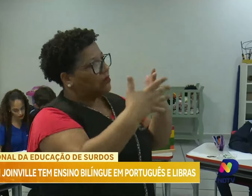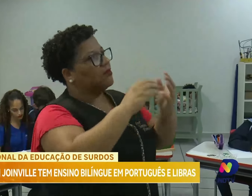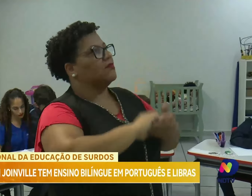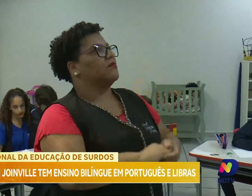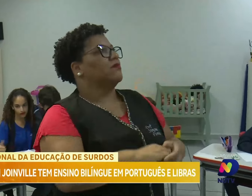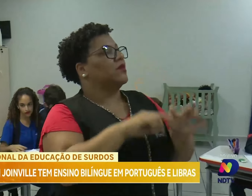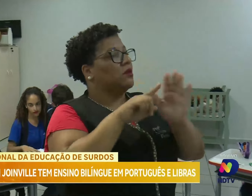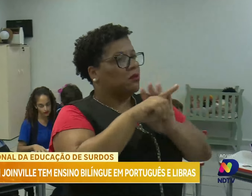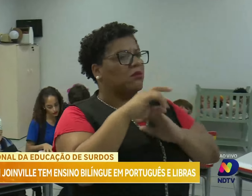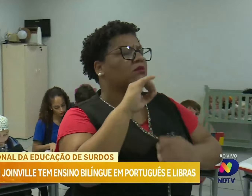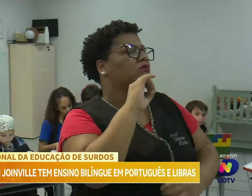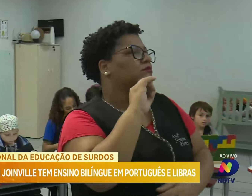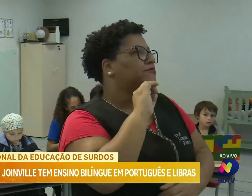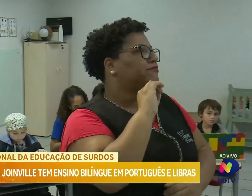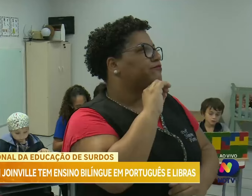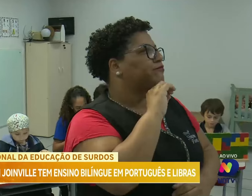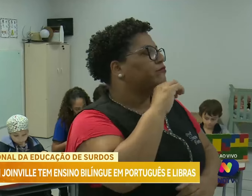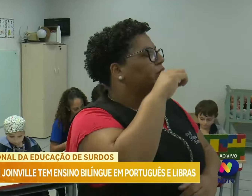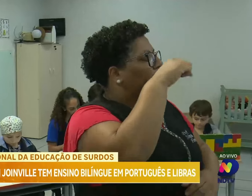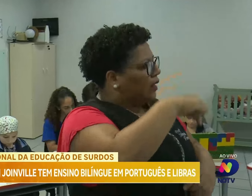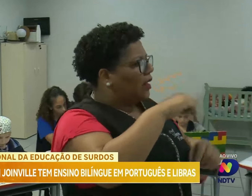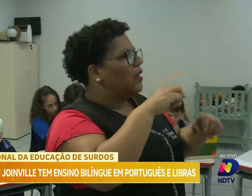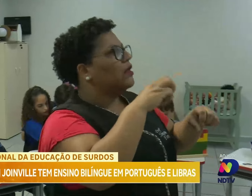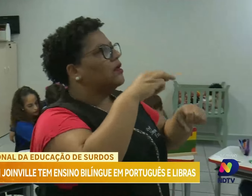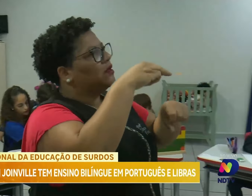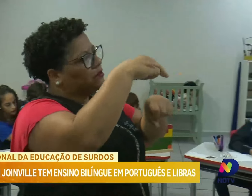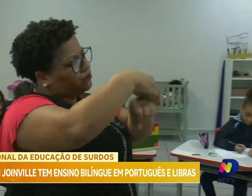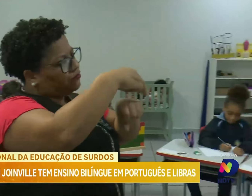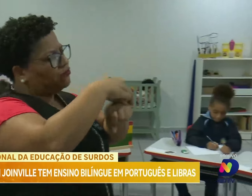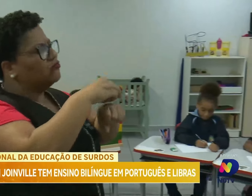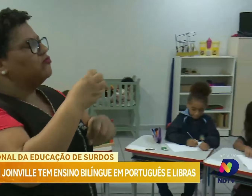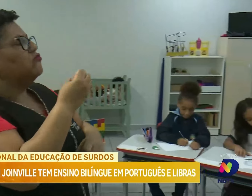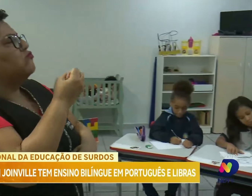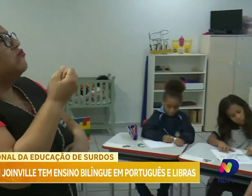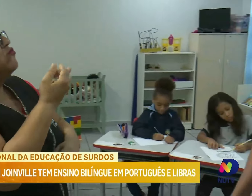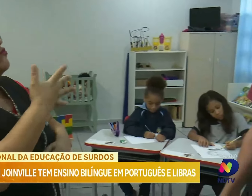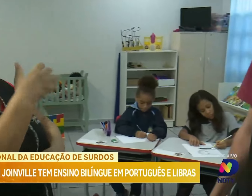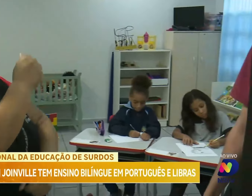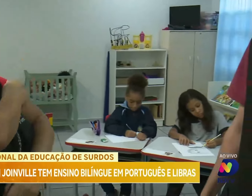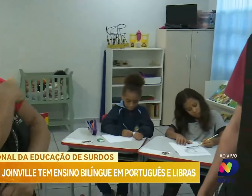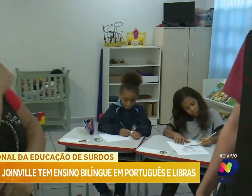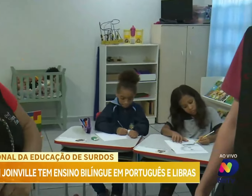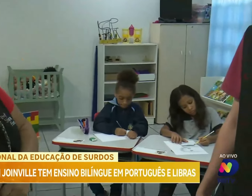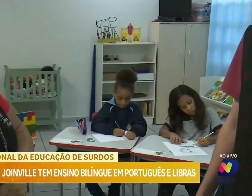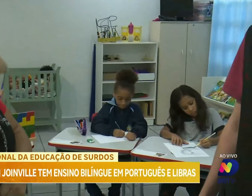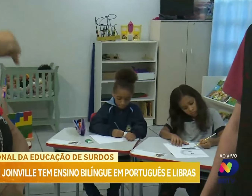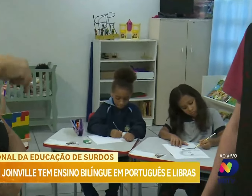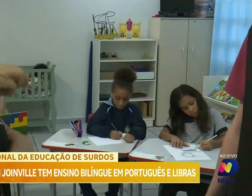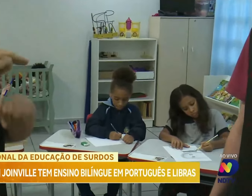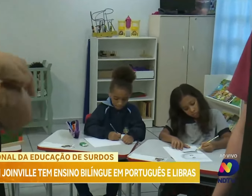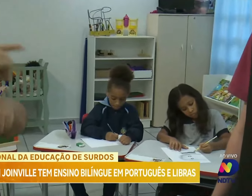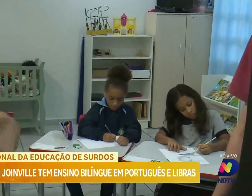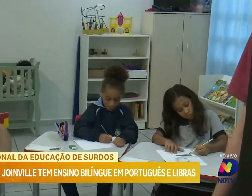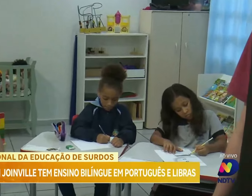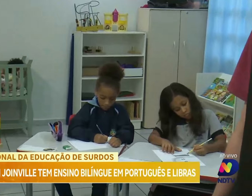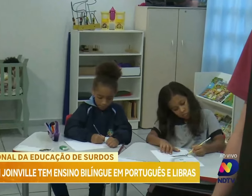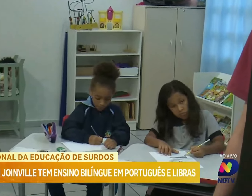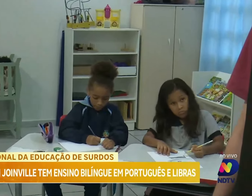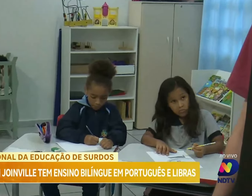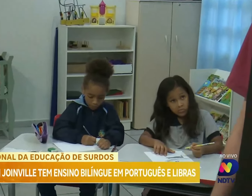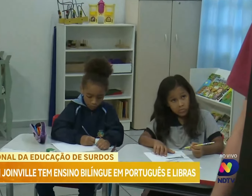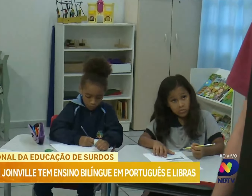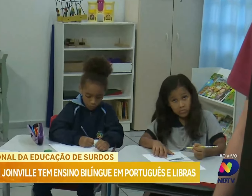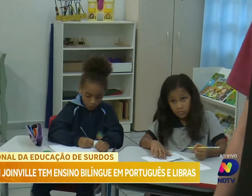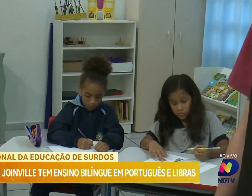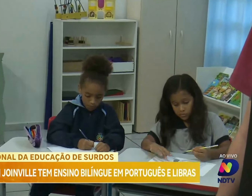Diretora, são cerca de quantos alunos surdos hoje aqui nessa unidade? Nessa unidade nós atendemos 30 crianças. Educação